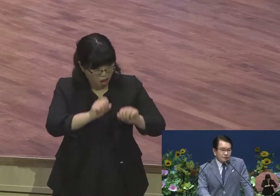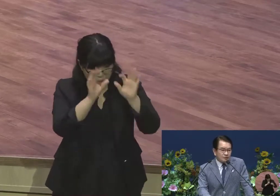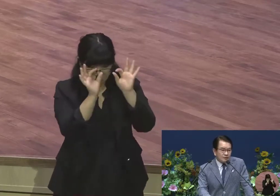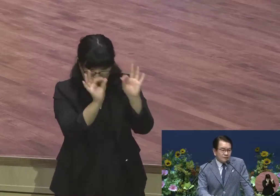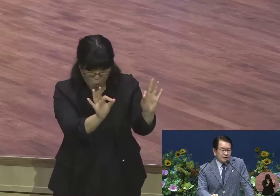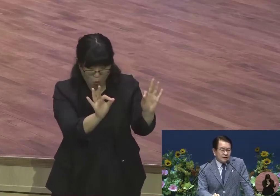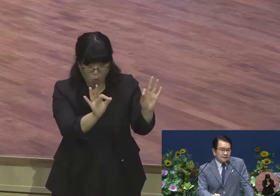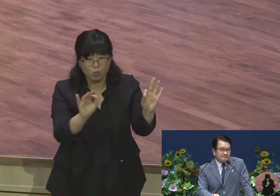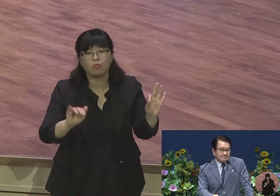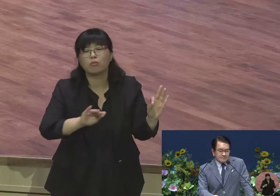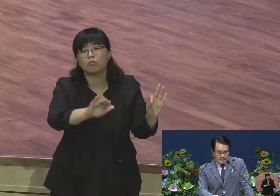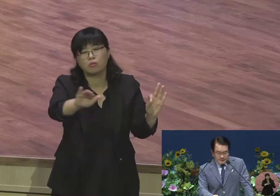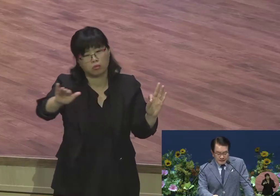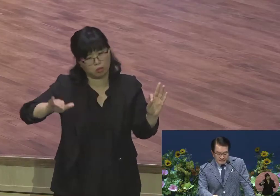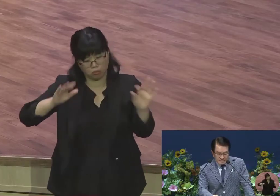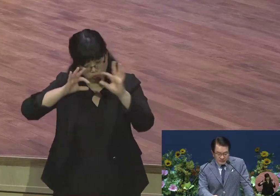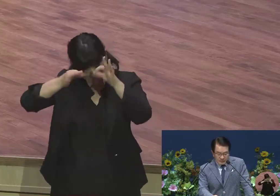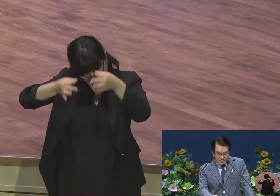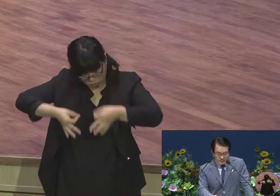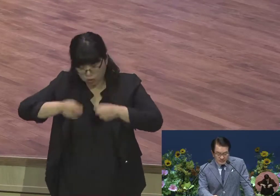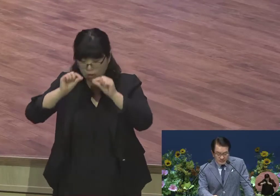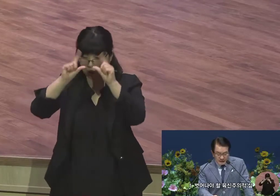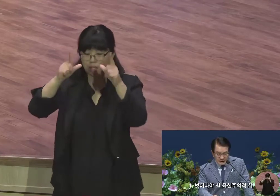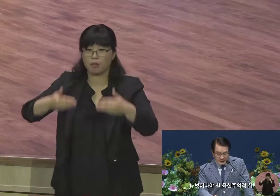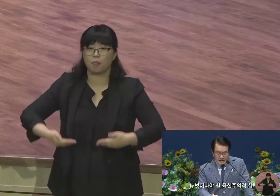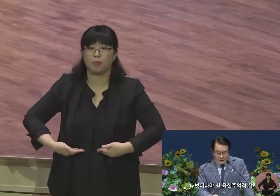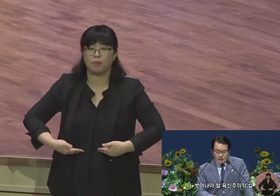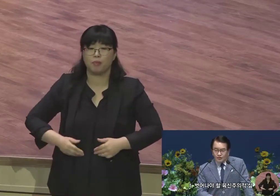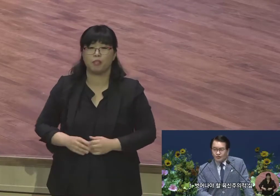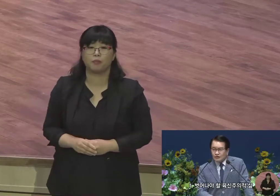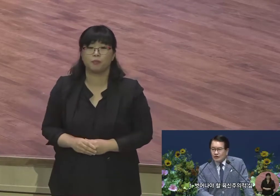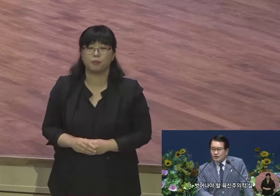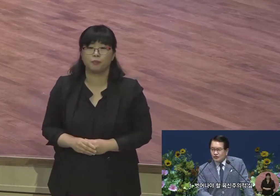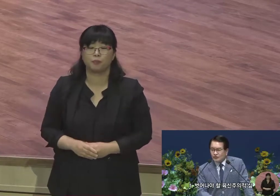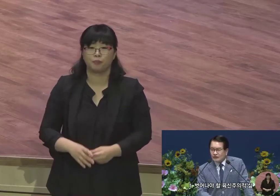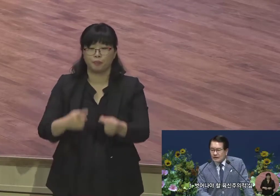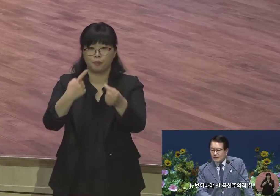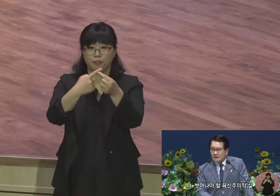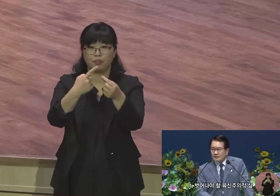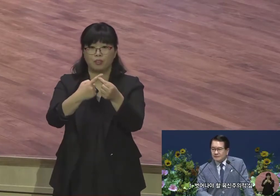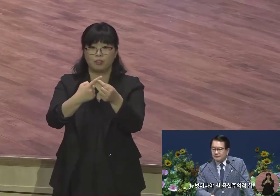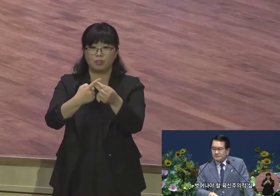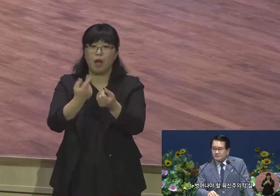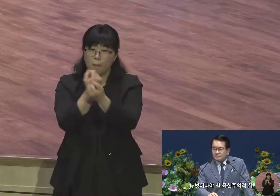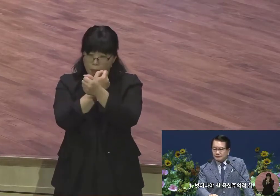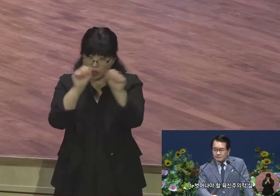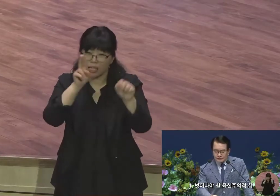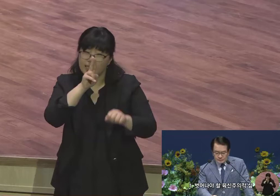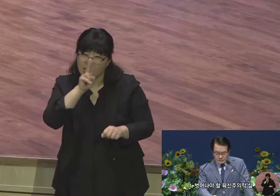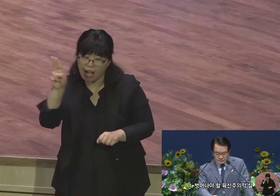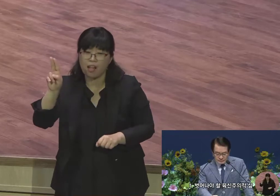전해유로 축구합니다. 첫째로 벗어나야 할 육신주의 삶이에요.